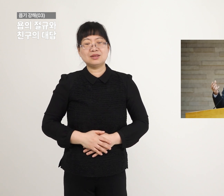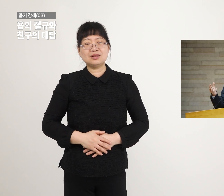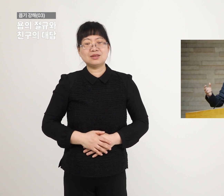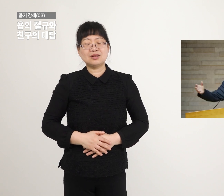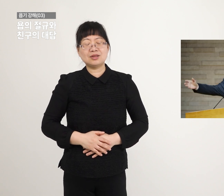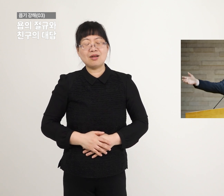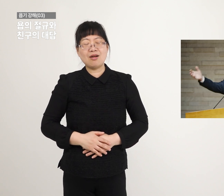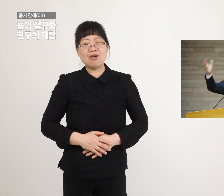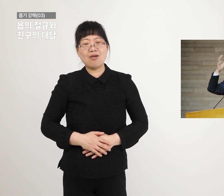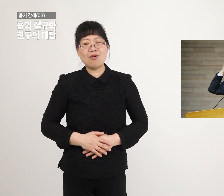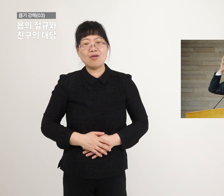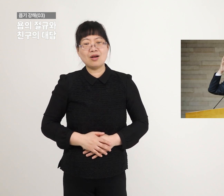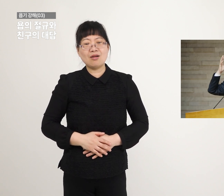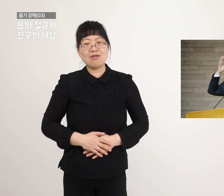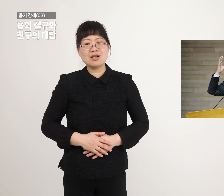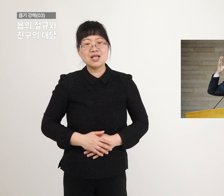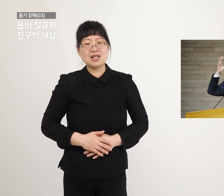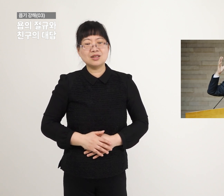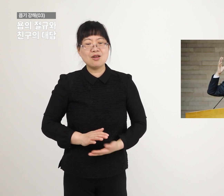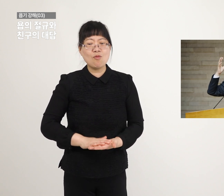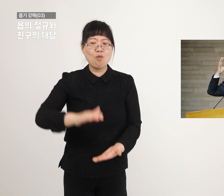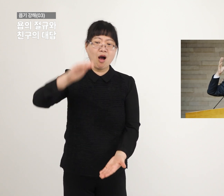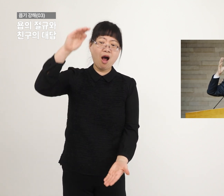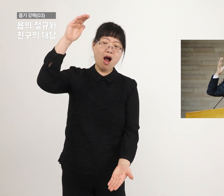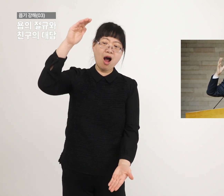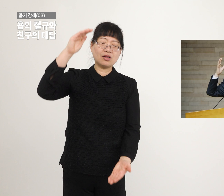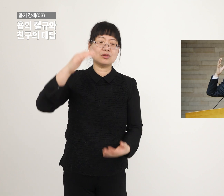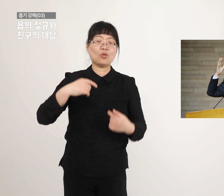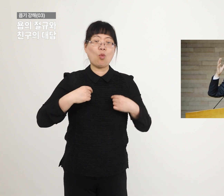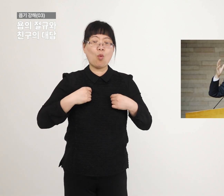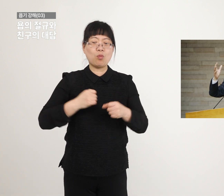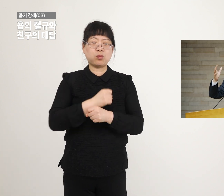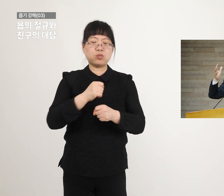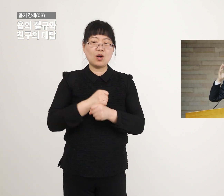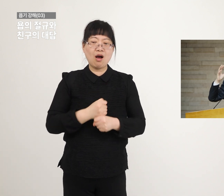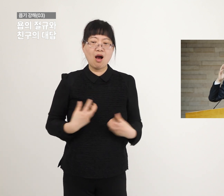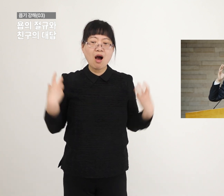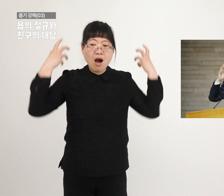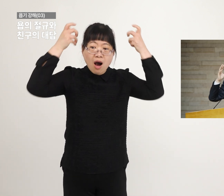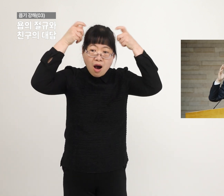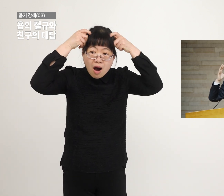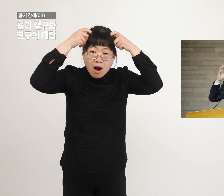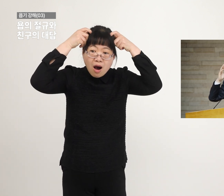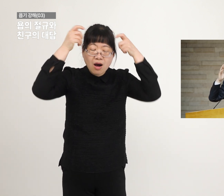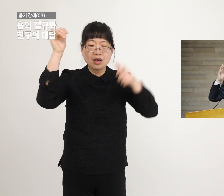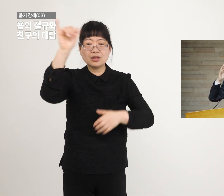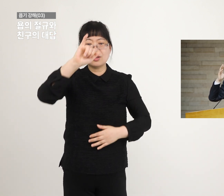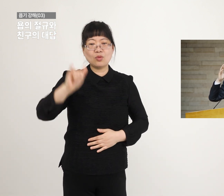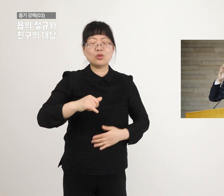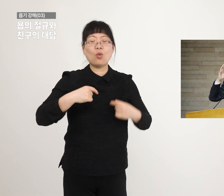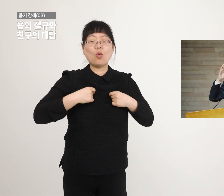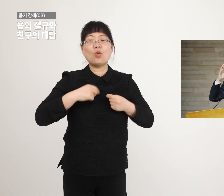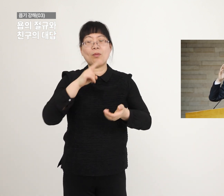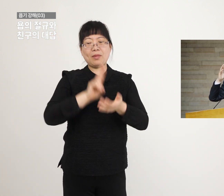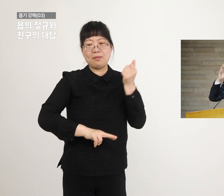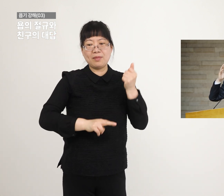산더미만한 옷보따리를 머리에 이시고 전국을 행상을 하셨어요. 옷장사.